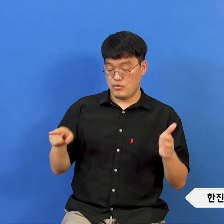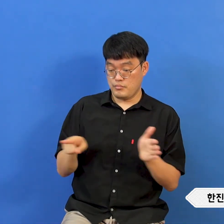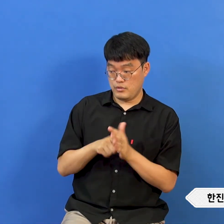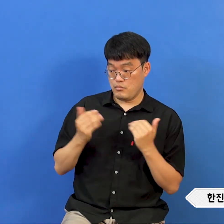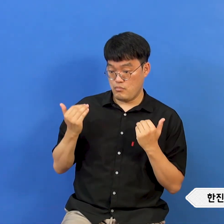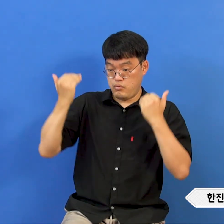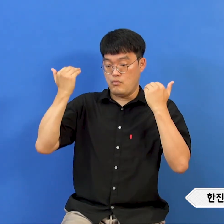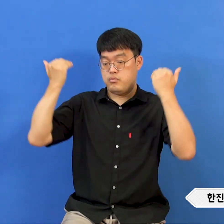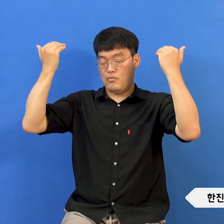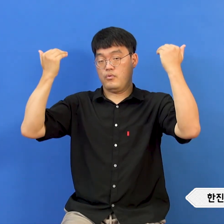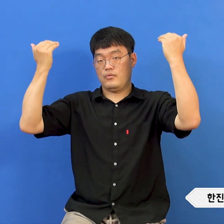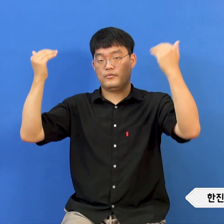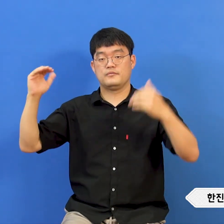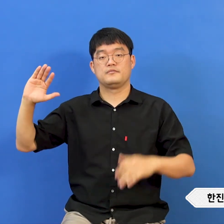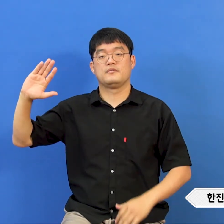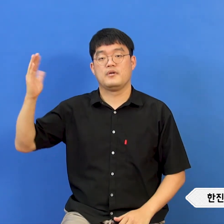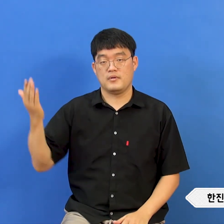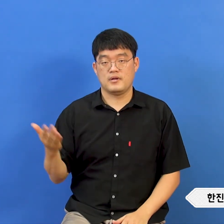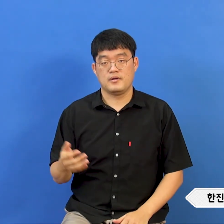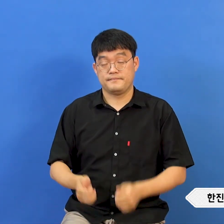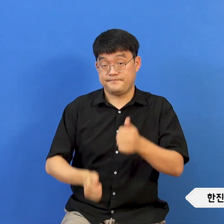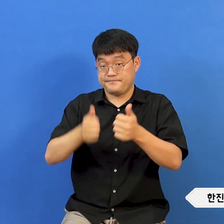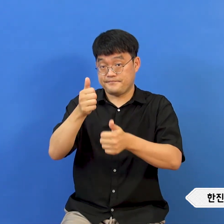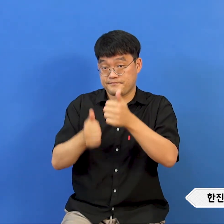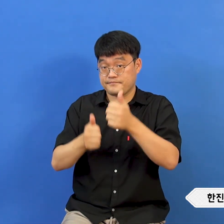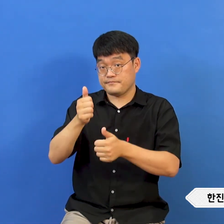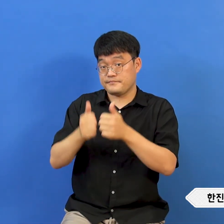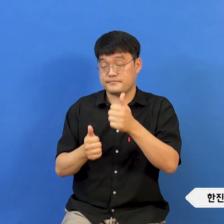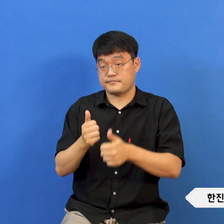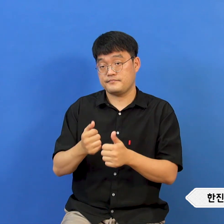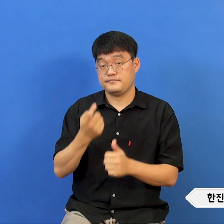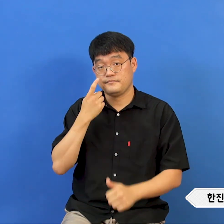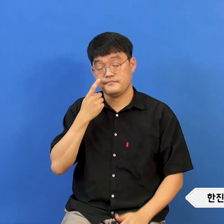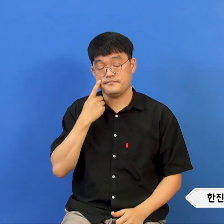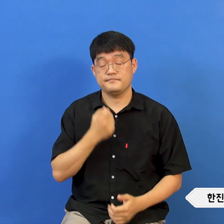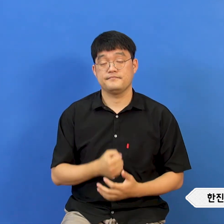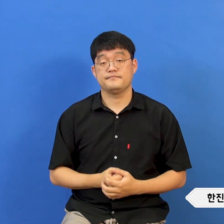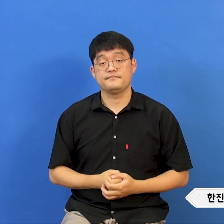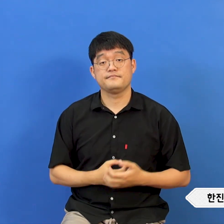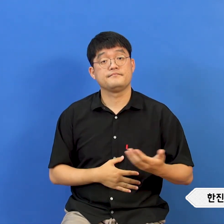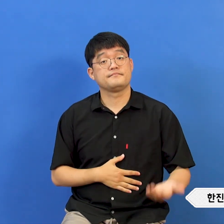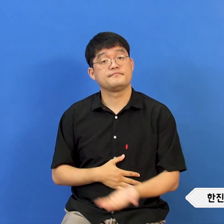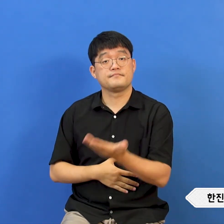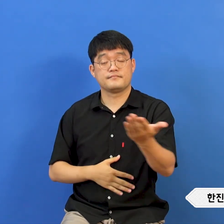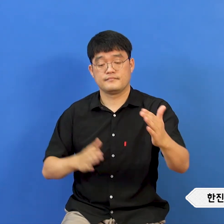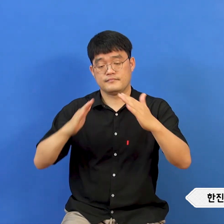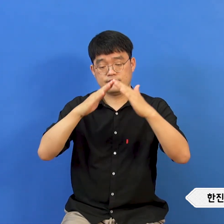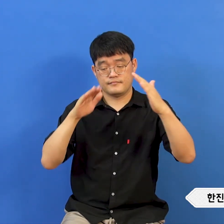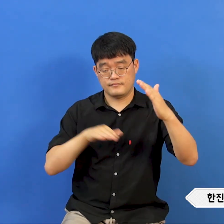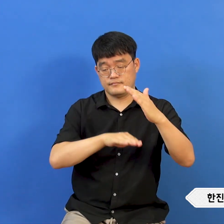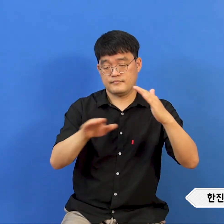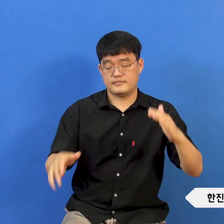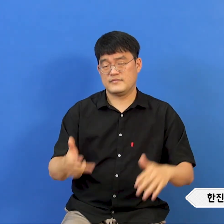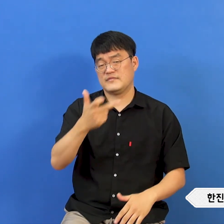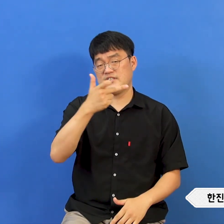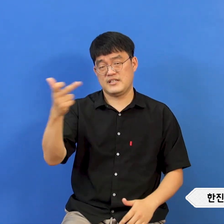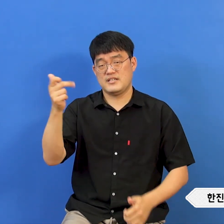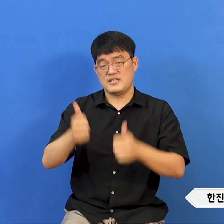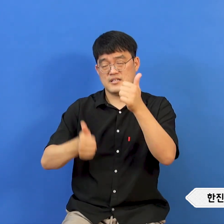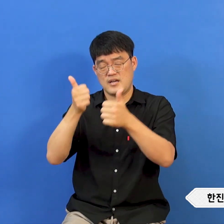부쩍 자라게 됩니다. 실험이라도 해볼 수 있습니다. 여러분, 가정에 큰 시련을 당했습니다. 전